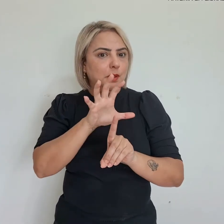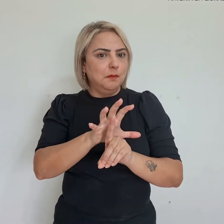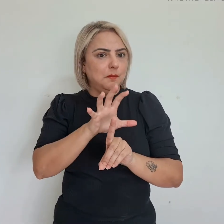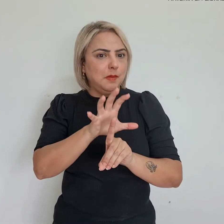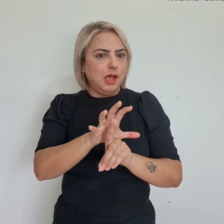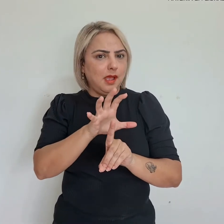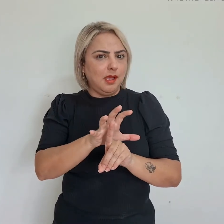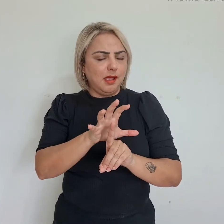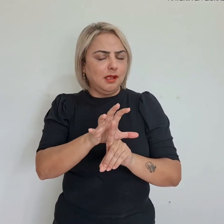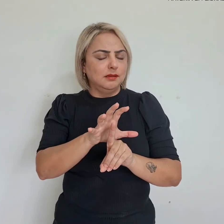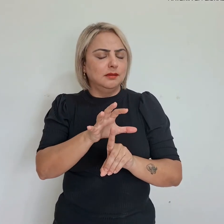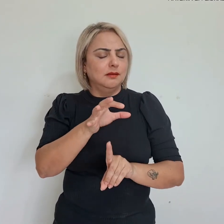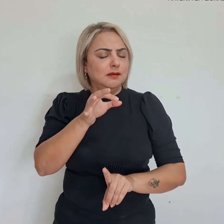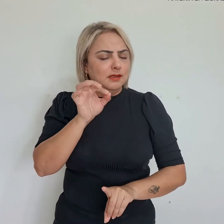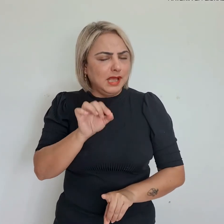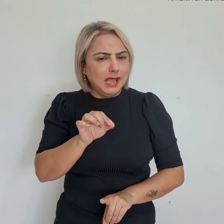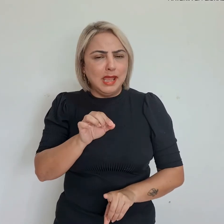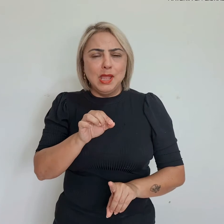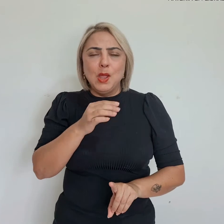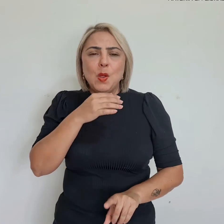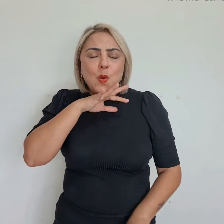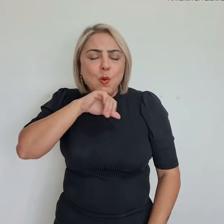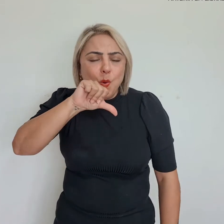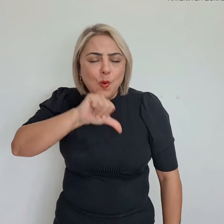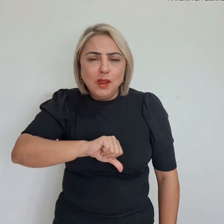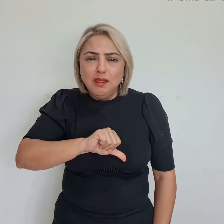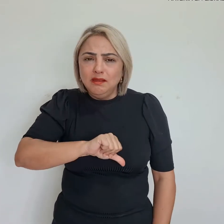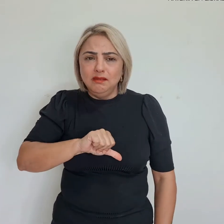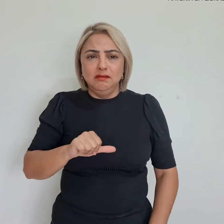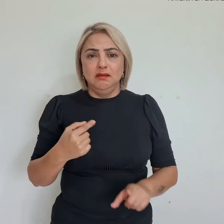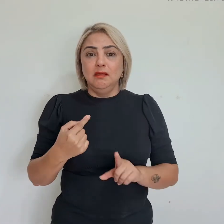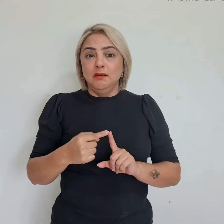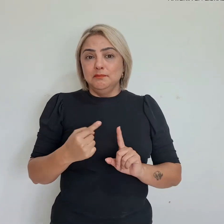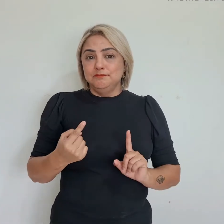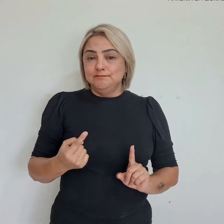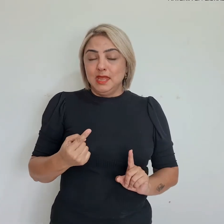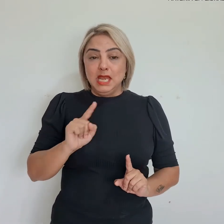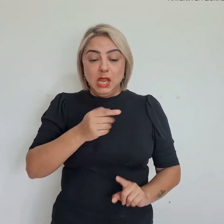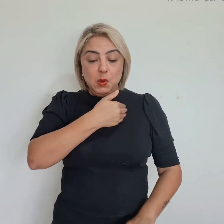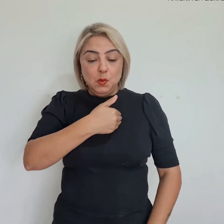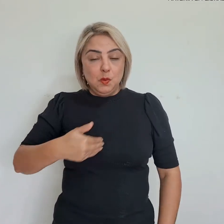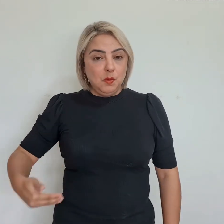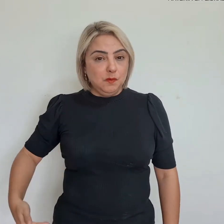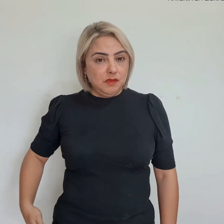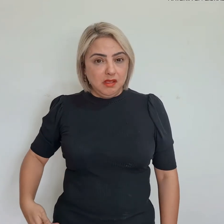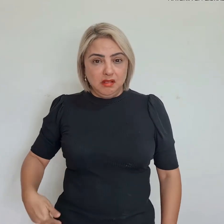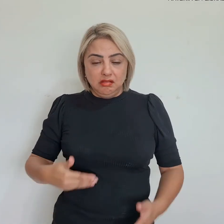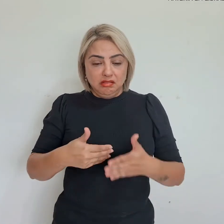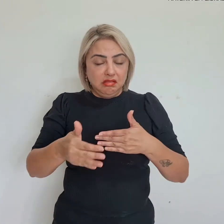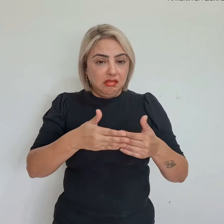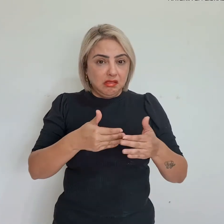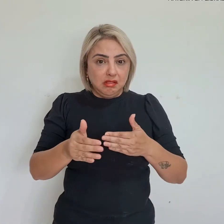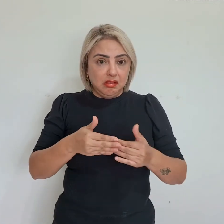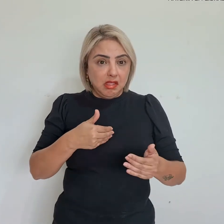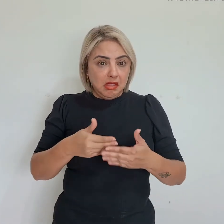impacto é muito provavelmente negativo. Afinal, nem o governo, nem os seus